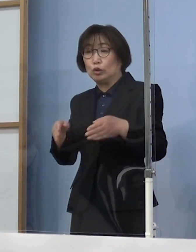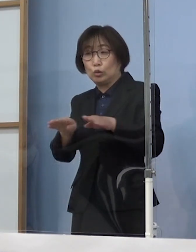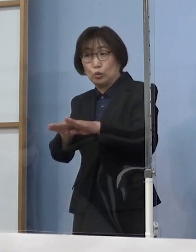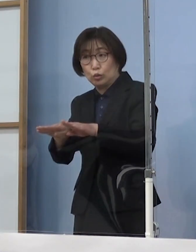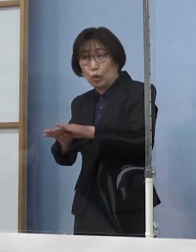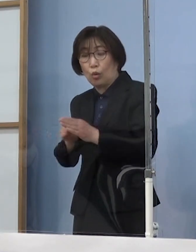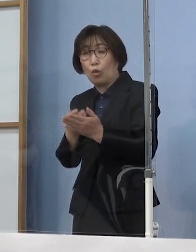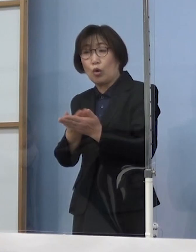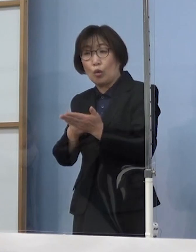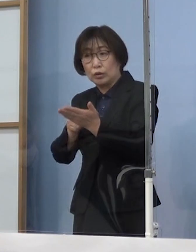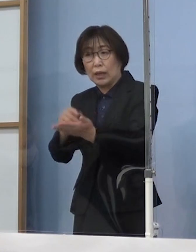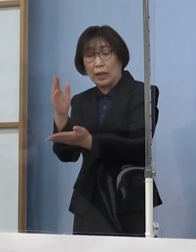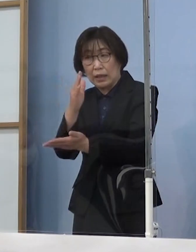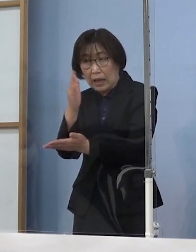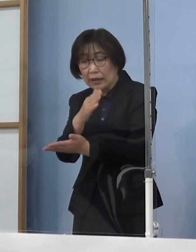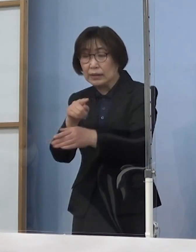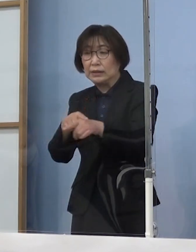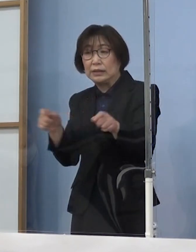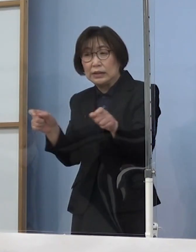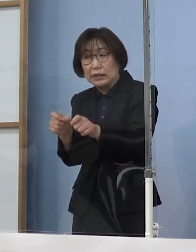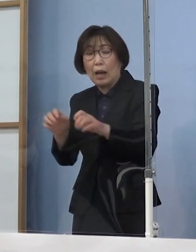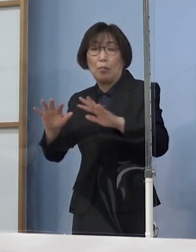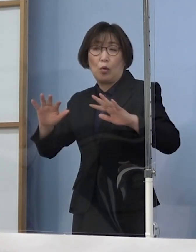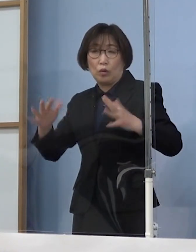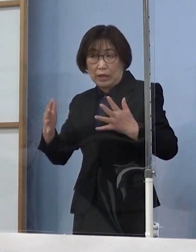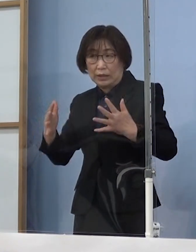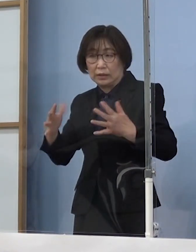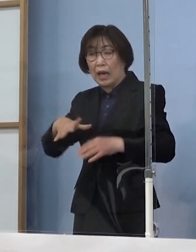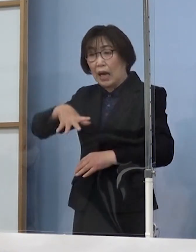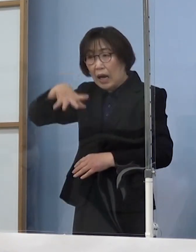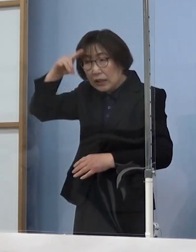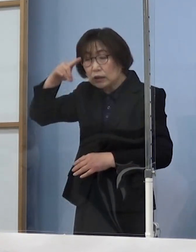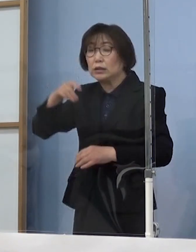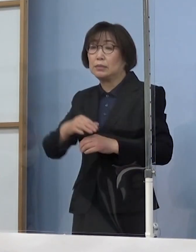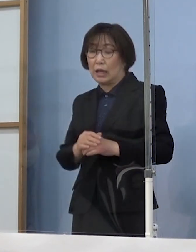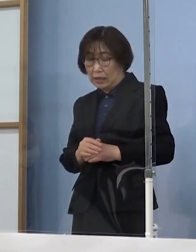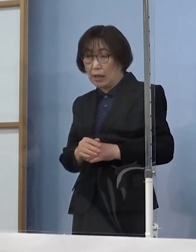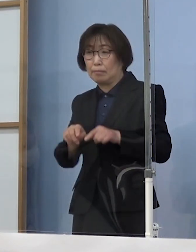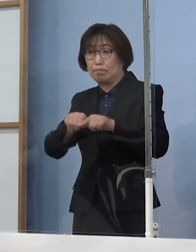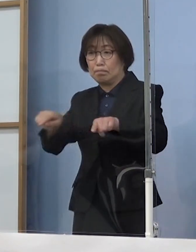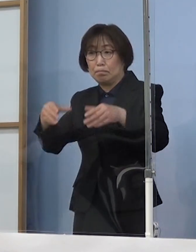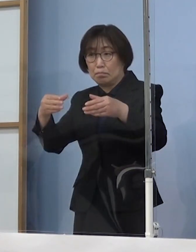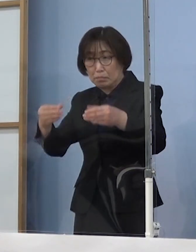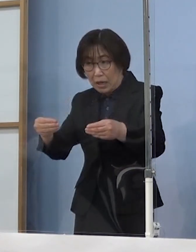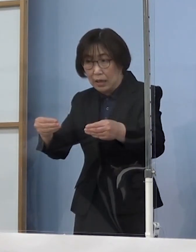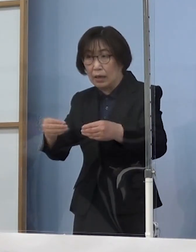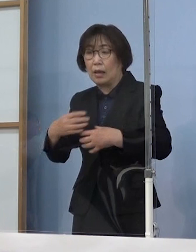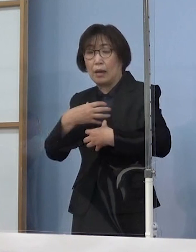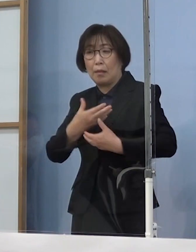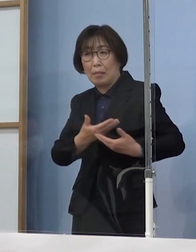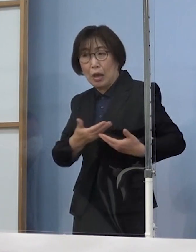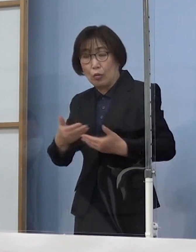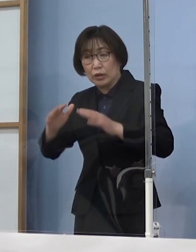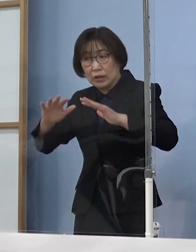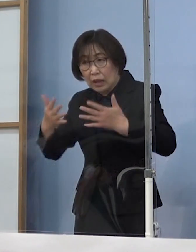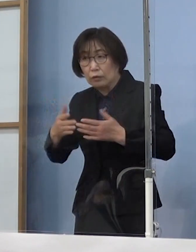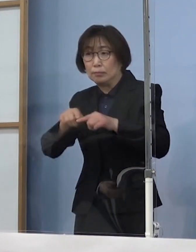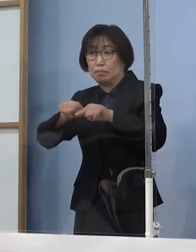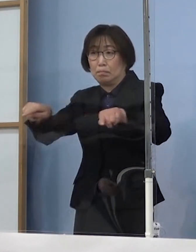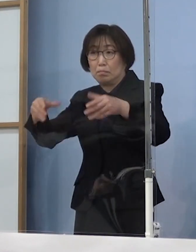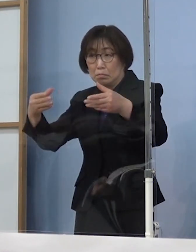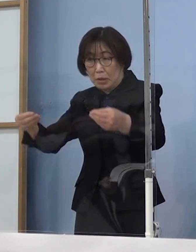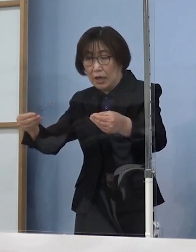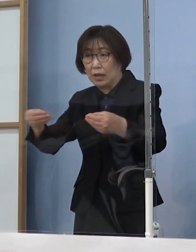、時短をかけさせていただく、それも躊躇なく判断をさせていただく、まずは飲食の皆さん方